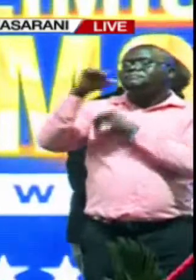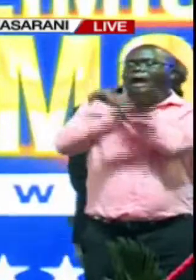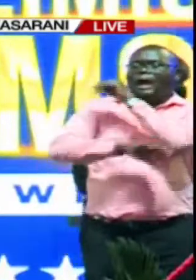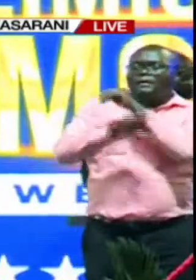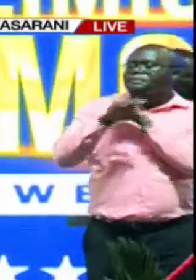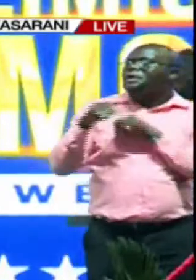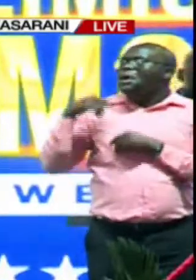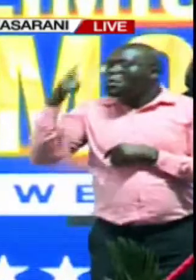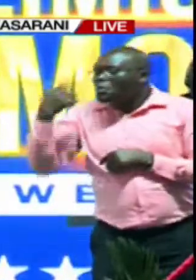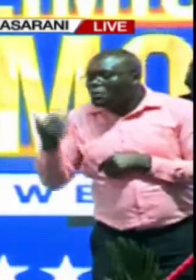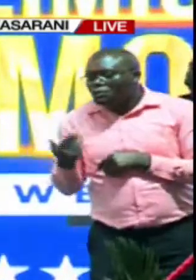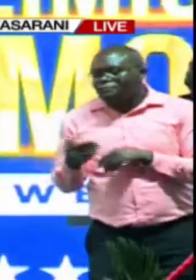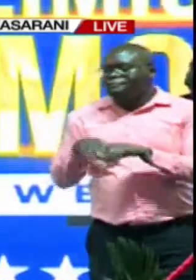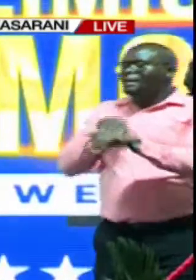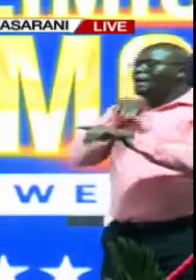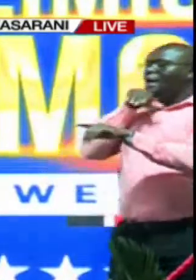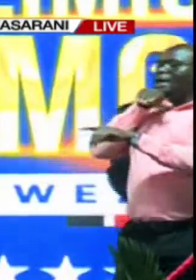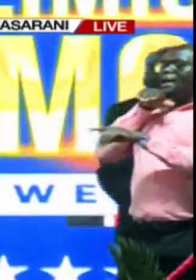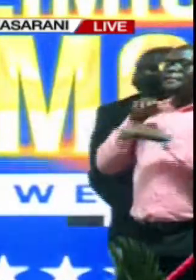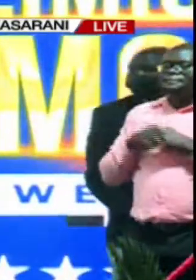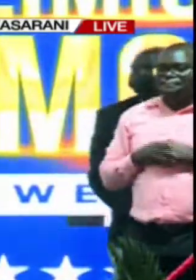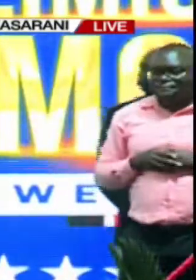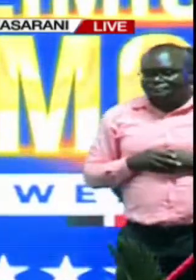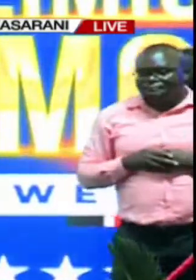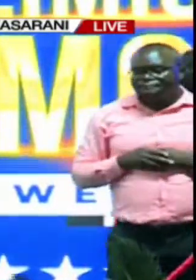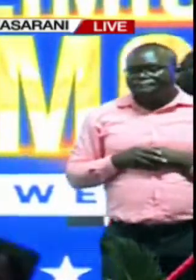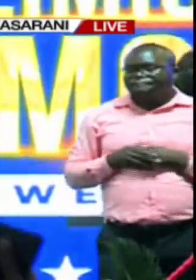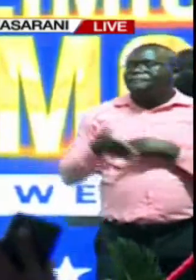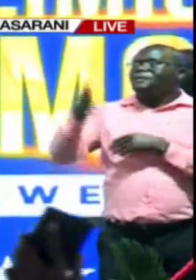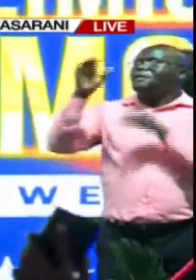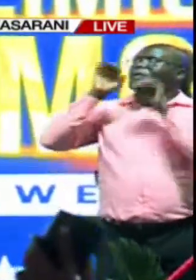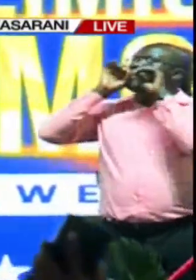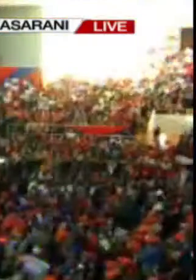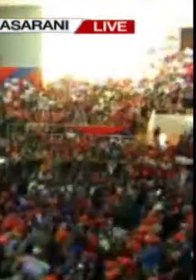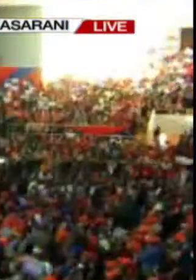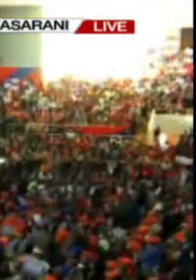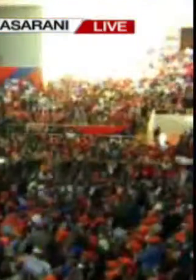other person other than Raila Amolo Odinga. God bless you.